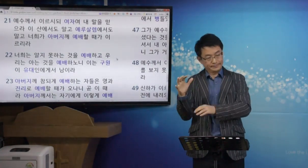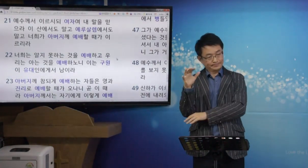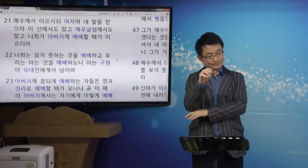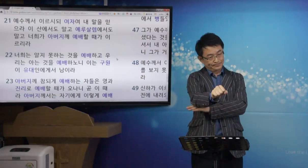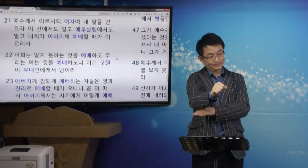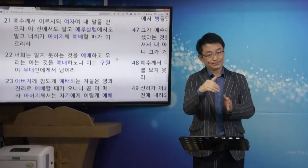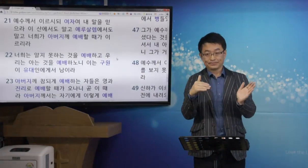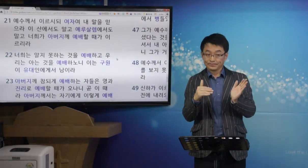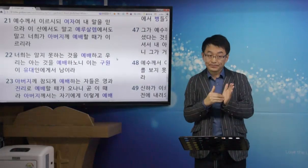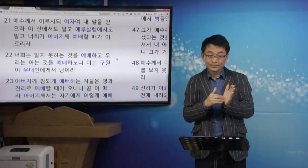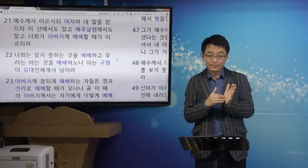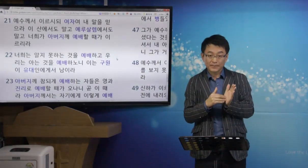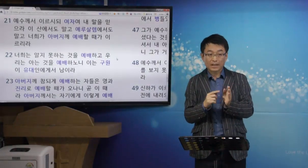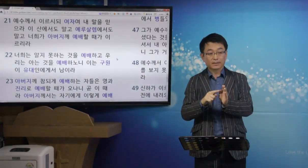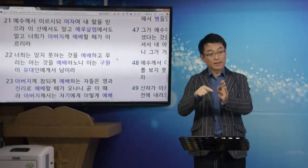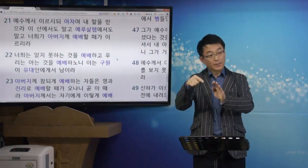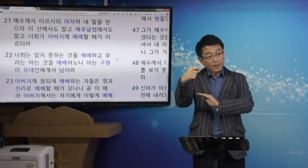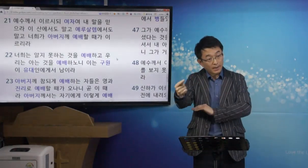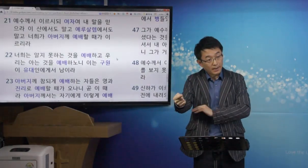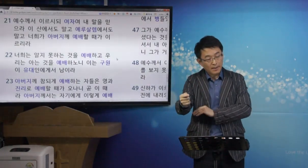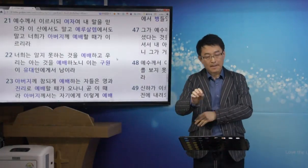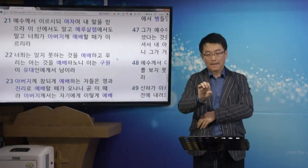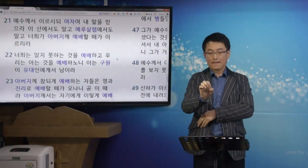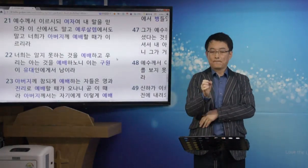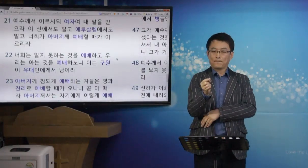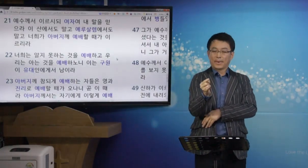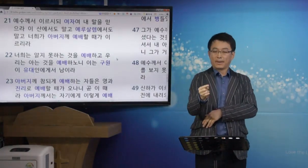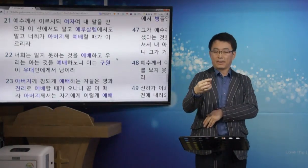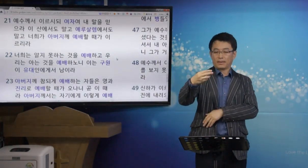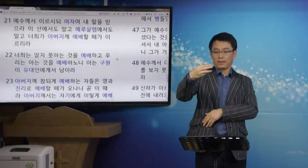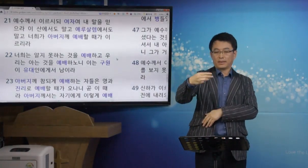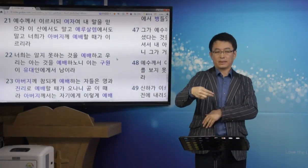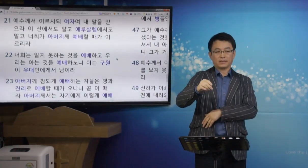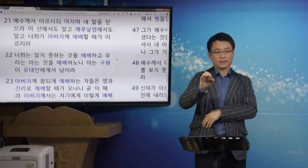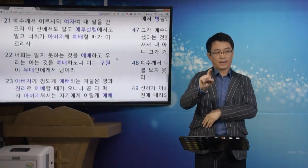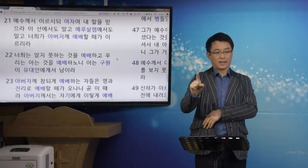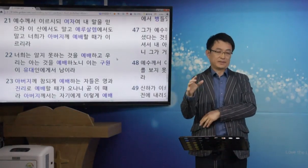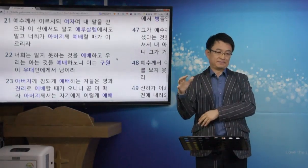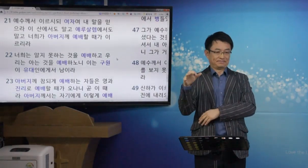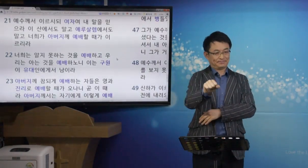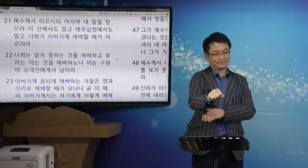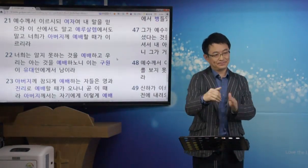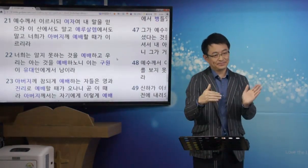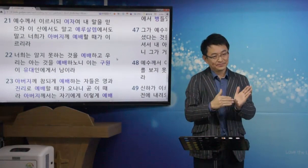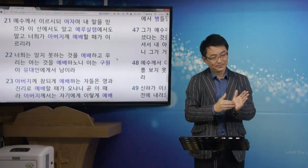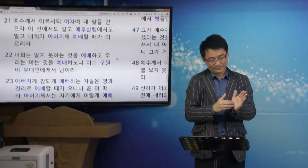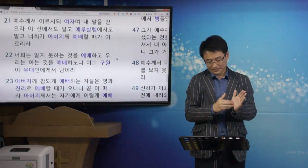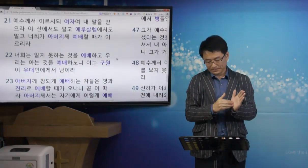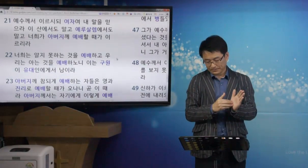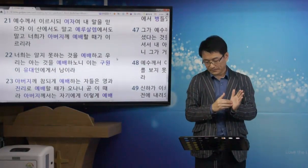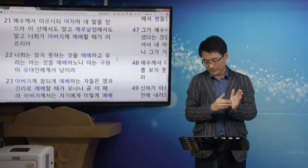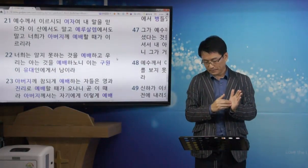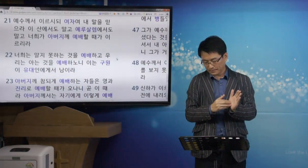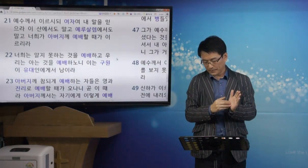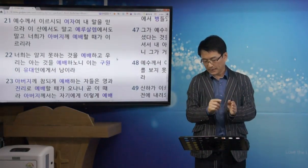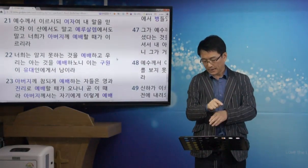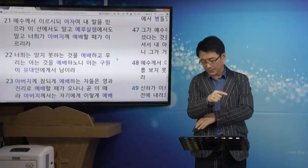또한 나라를 점령했습니다. 그 다음에는 페르시아가 이 나라를 점령했습니다.